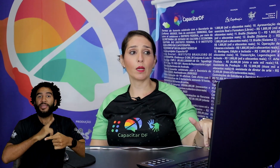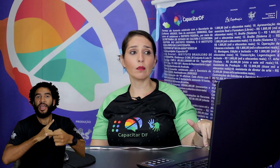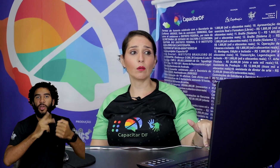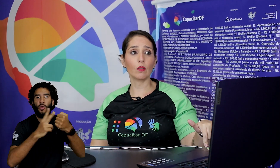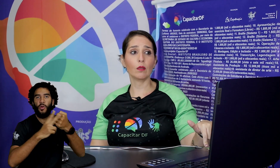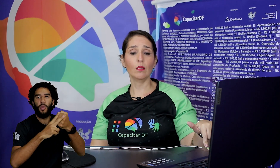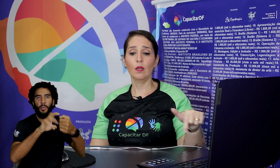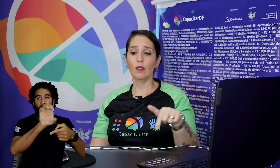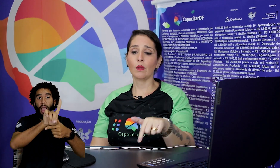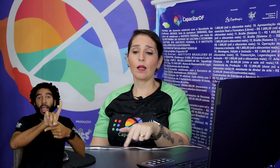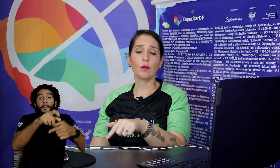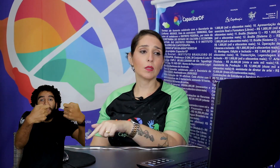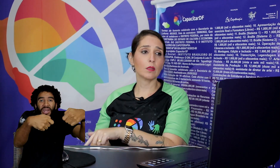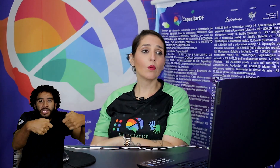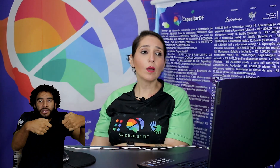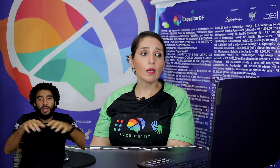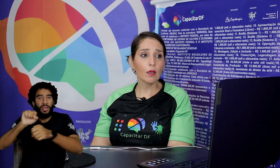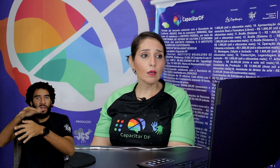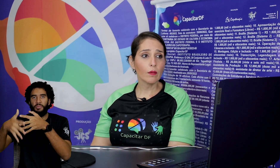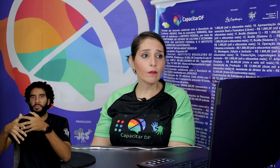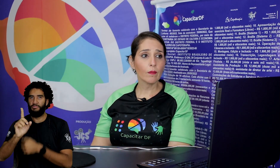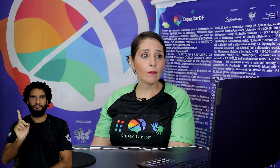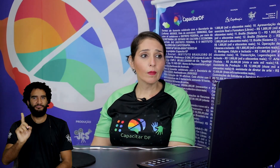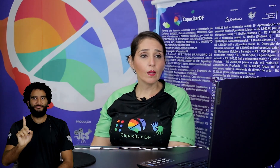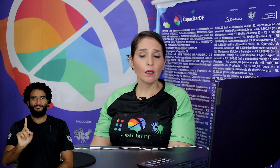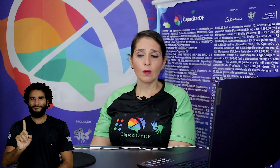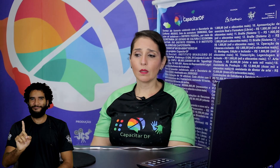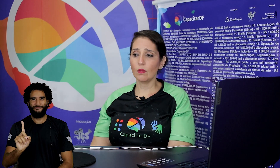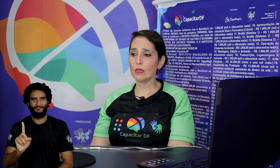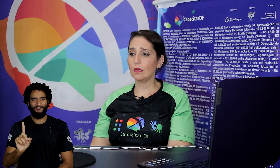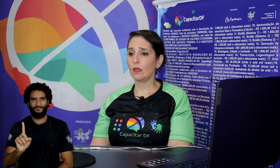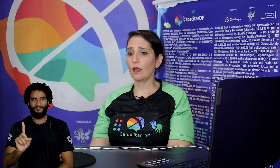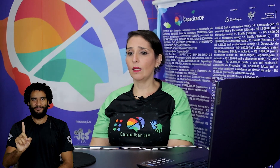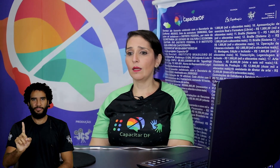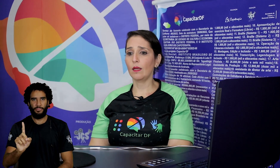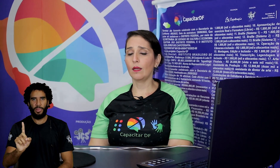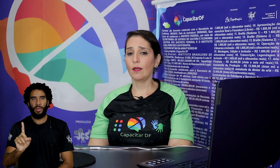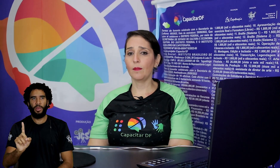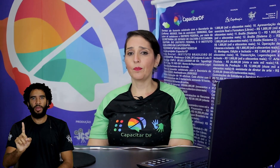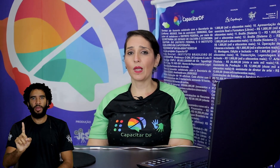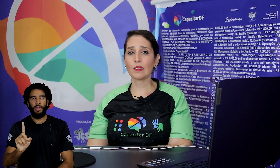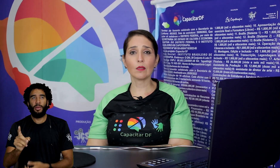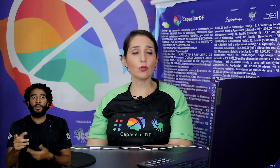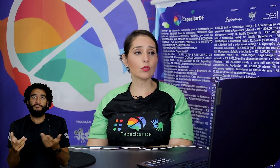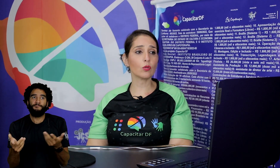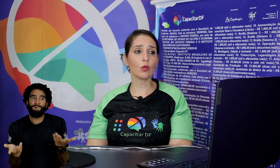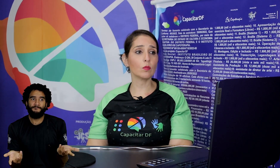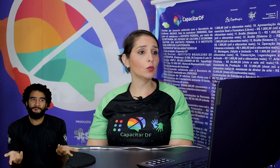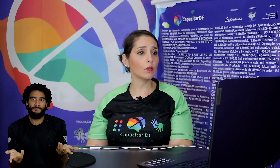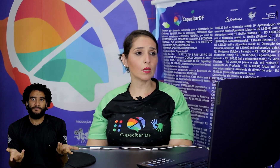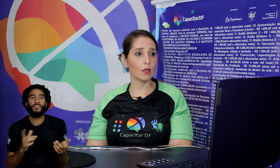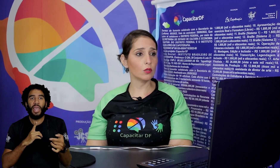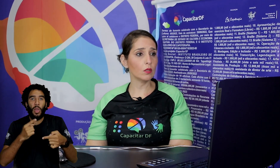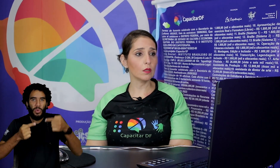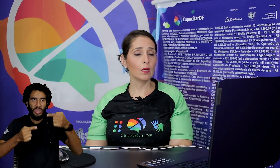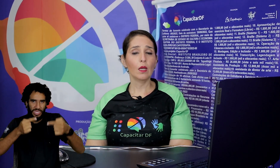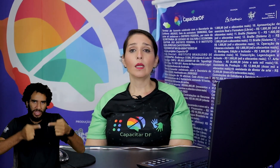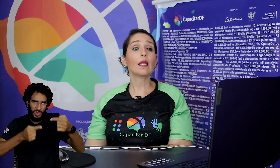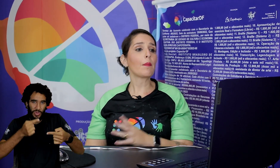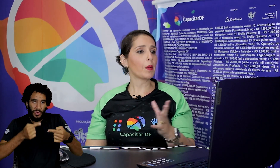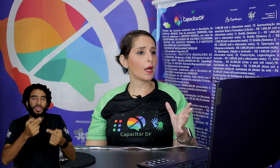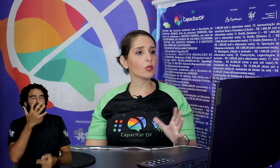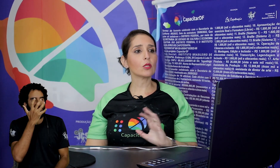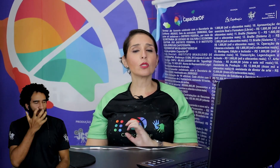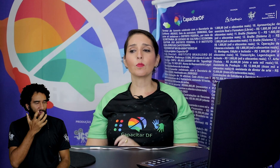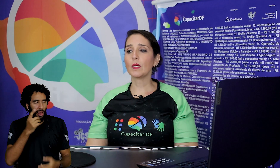é obrigatória. Na Libras não é. Então, assim, essas são discussões muito grandes e,